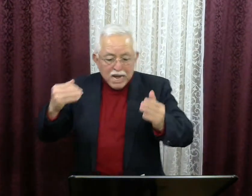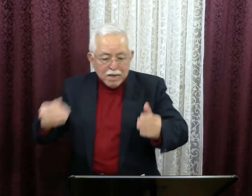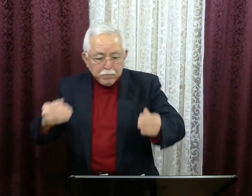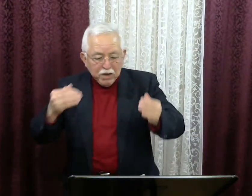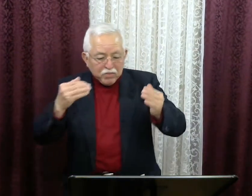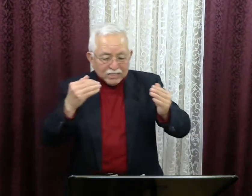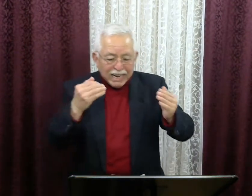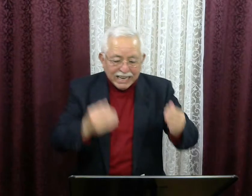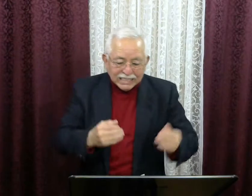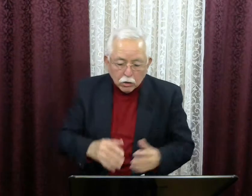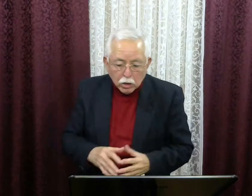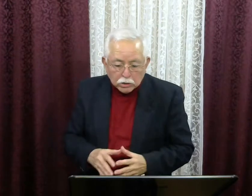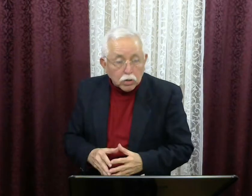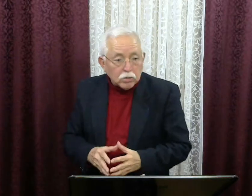limpia y fortalece el corazón.